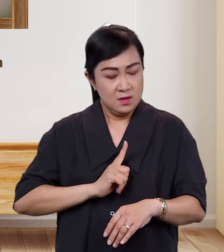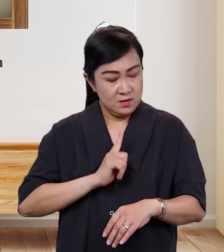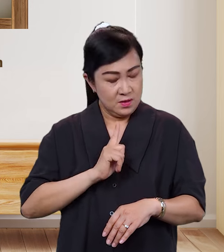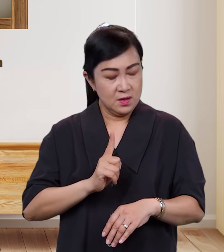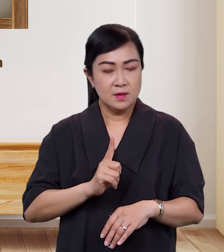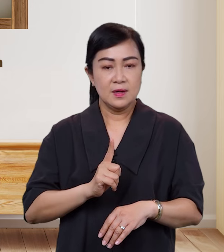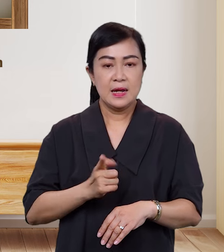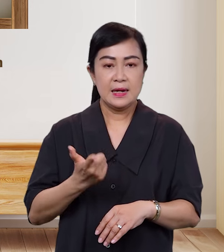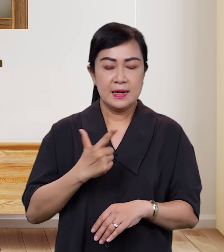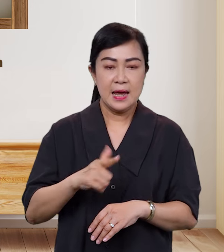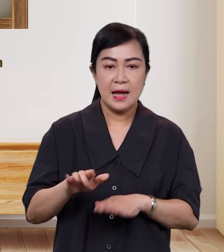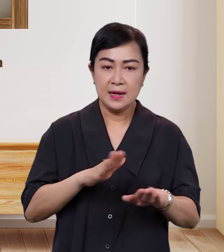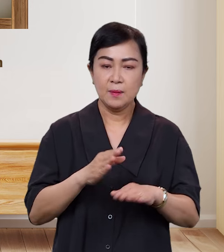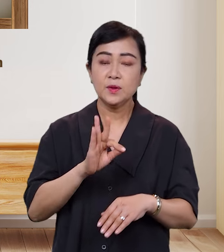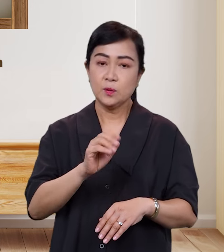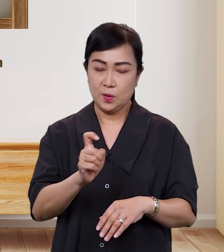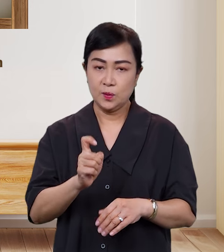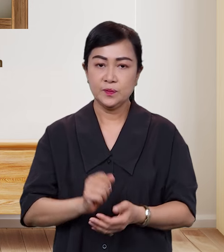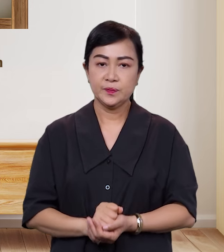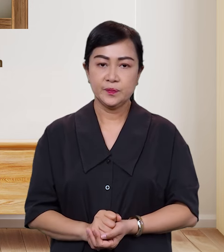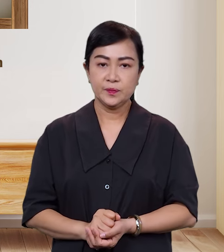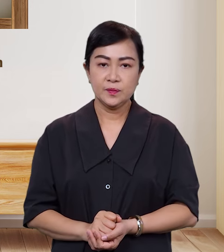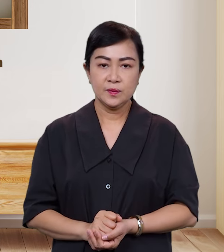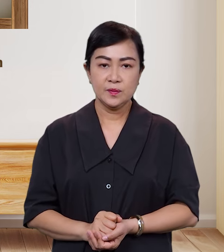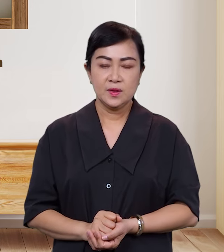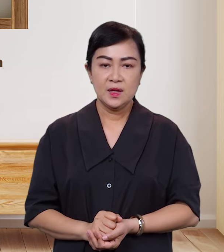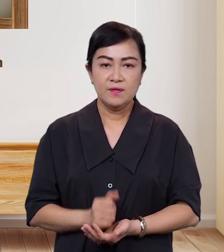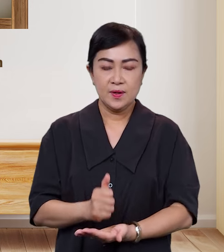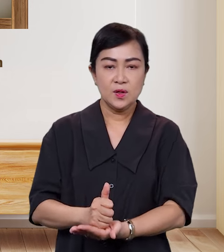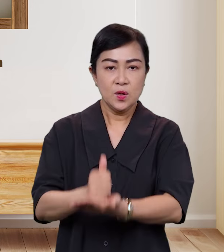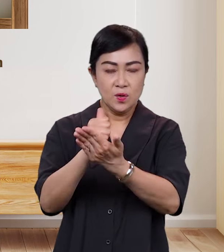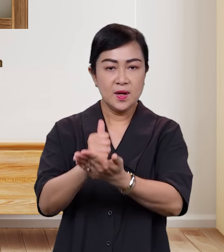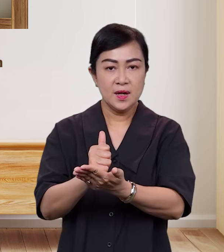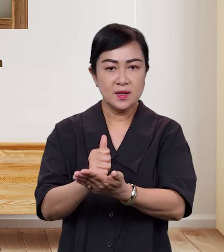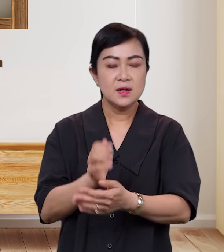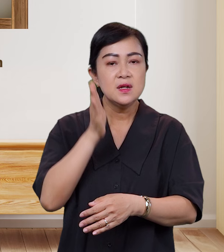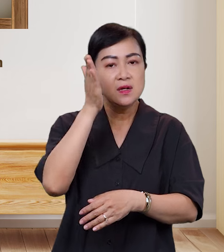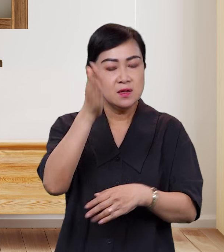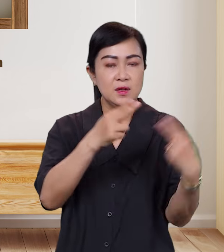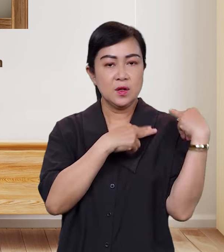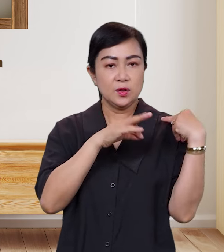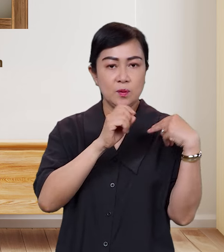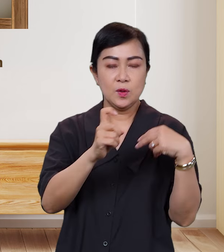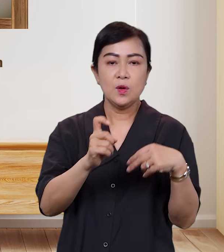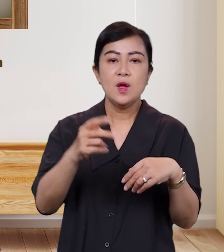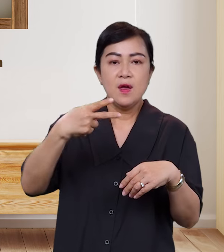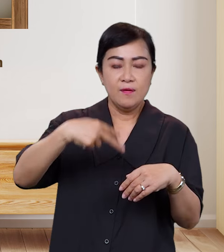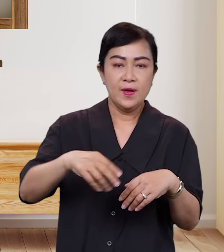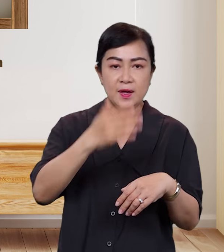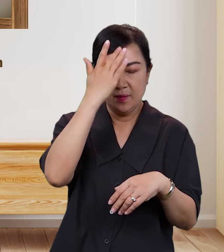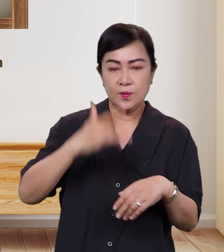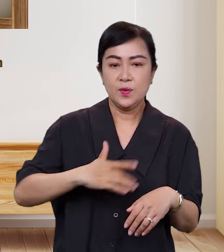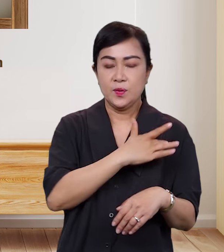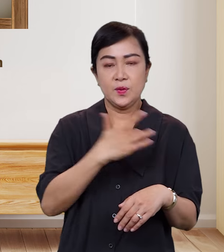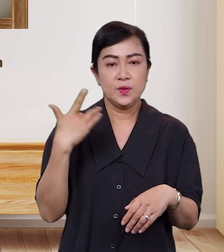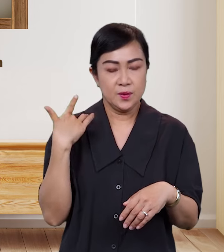chất cũng là ơn gọi làm tông đồ. Và công đồng ưu ái hướng sứ vụ tông đồ về các Kitô